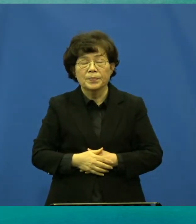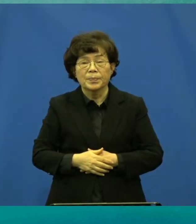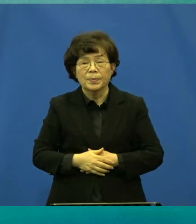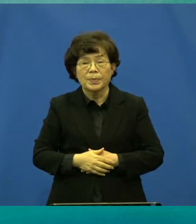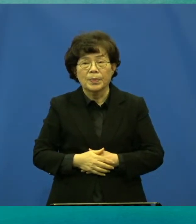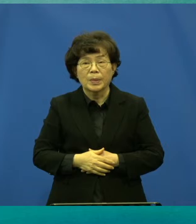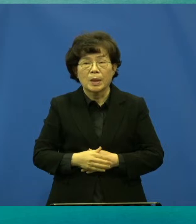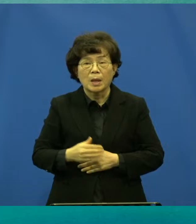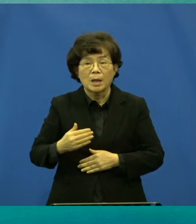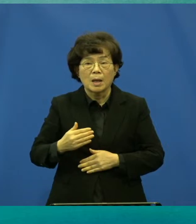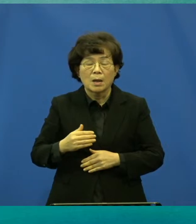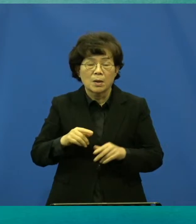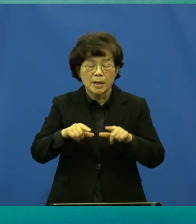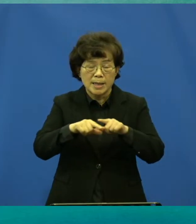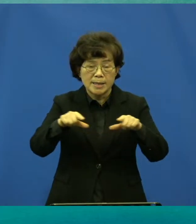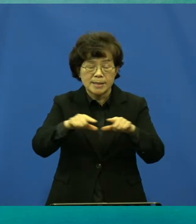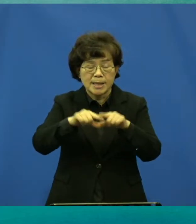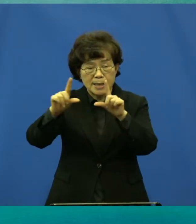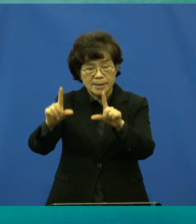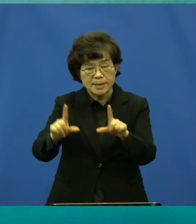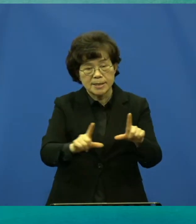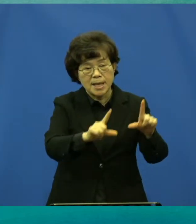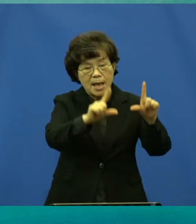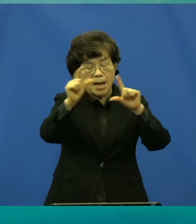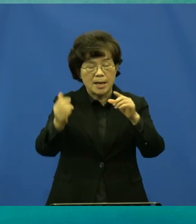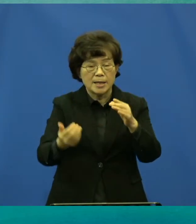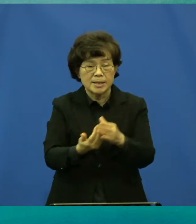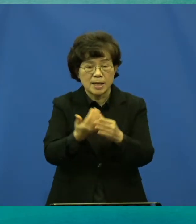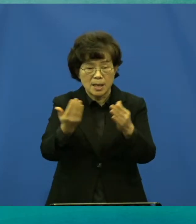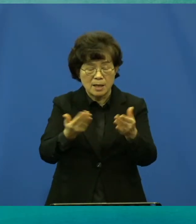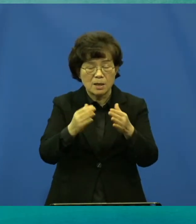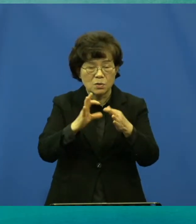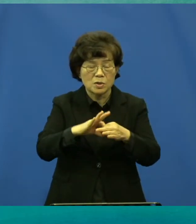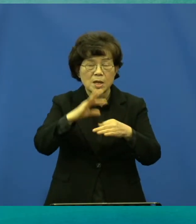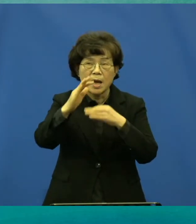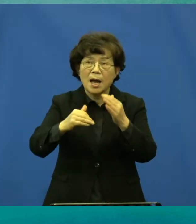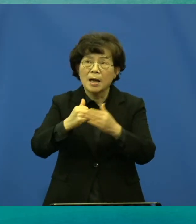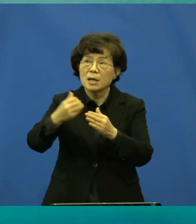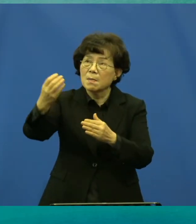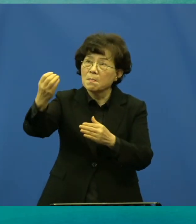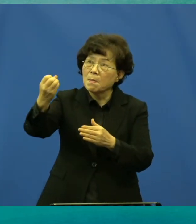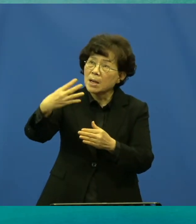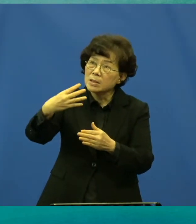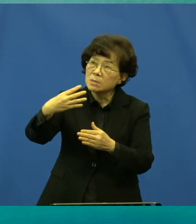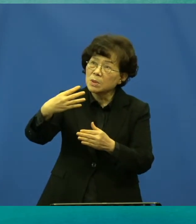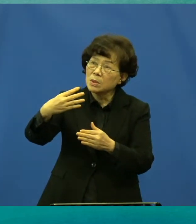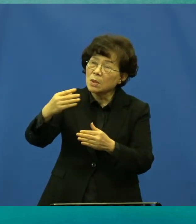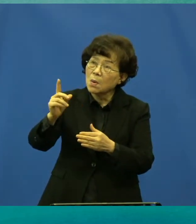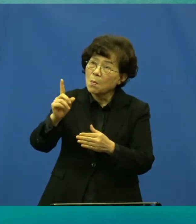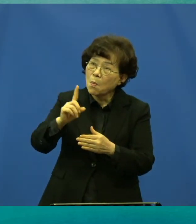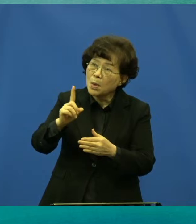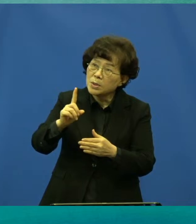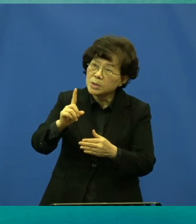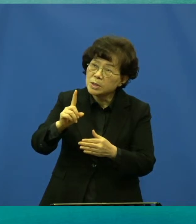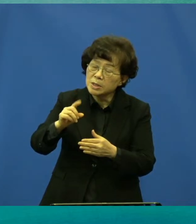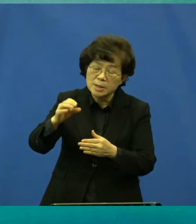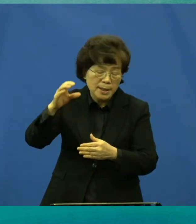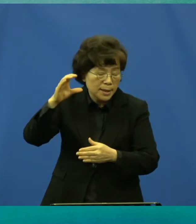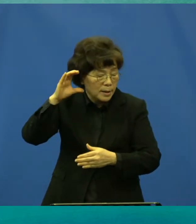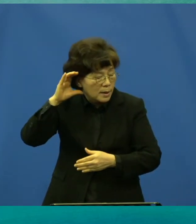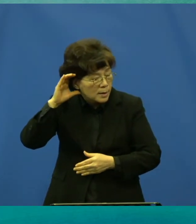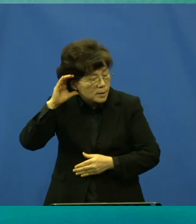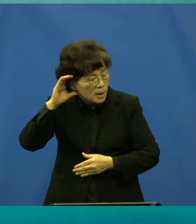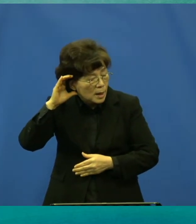여러분, 우리는 늘 일상에서 일어나고 있는 것들을 통하여 하나님이 무엇을 말씀하시는지 경청의 태도를 가져야